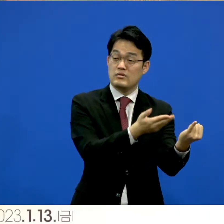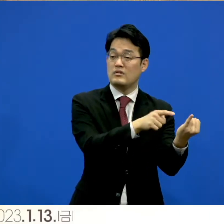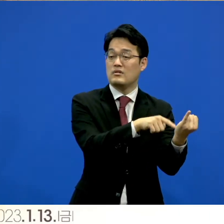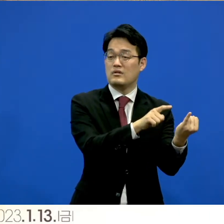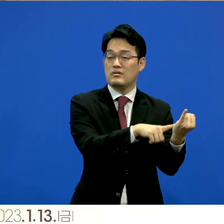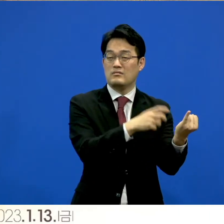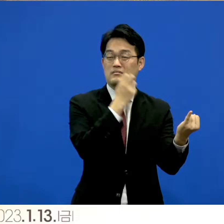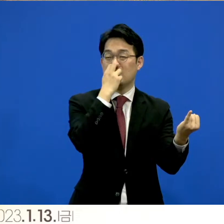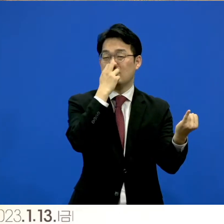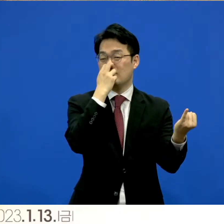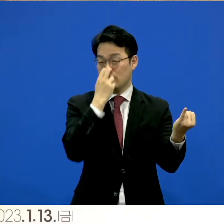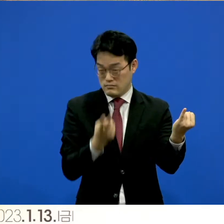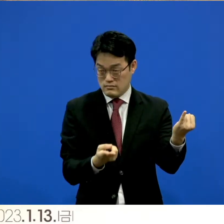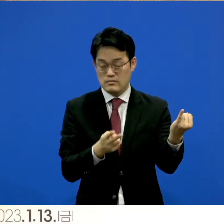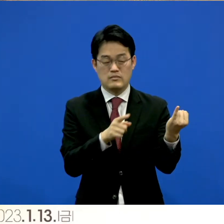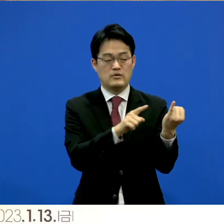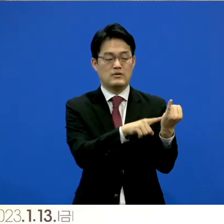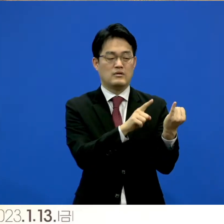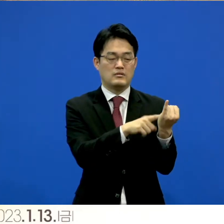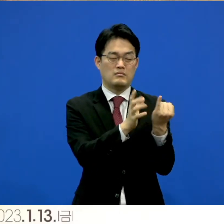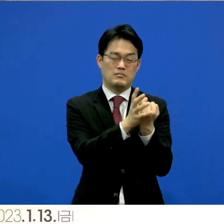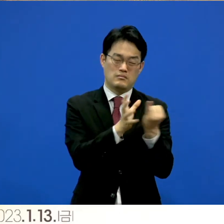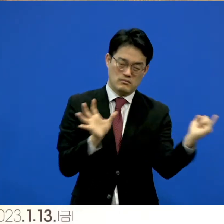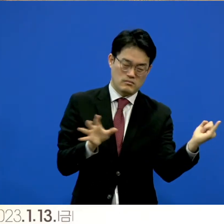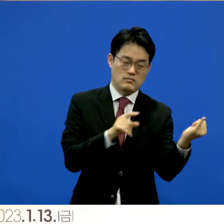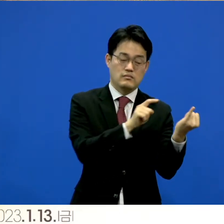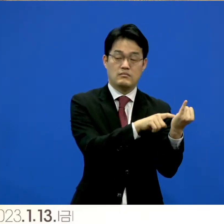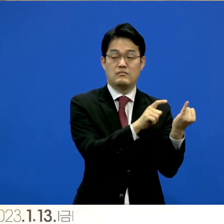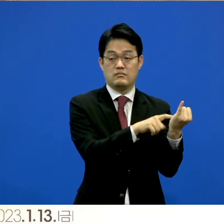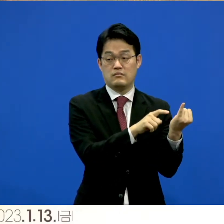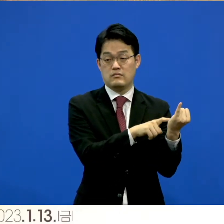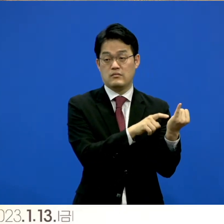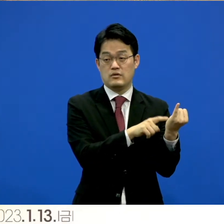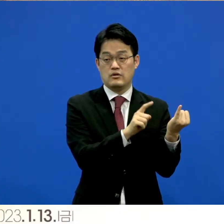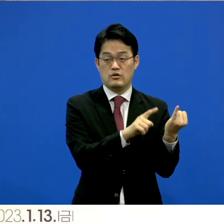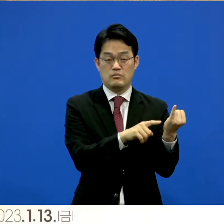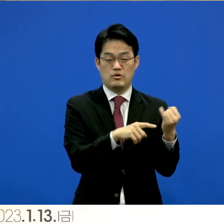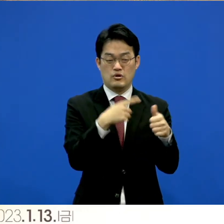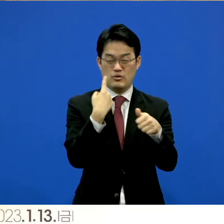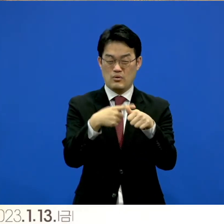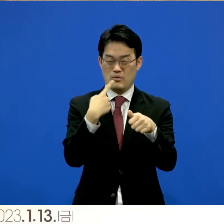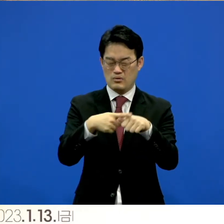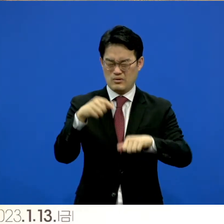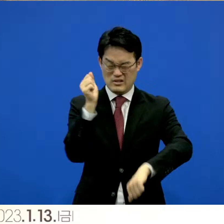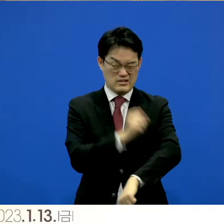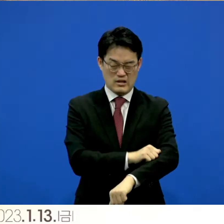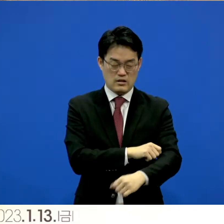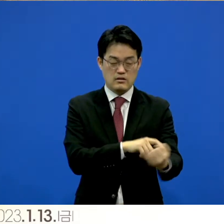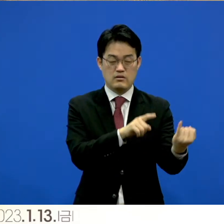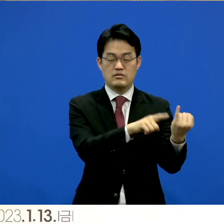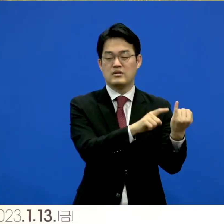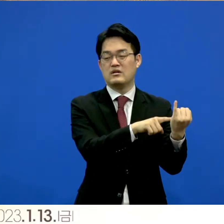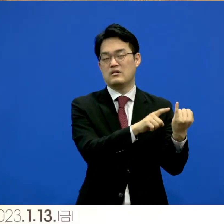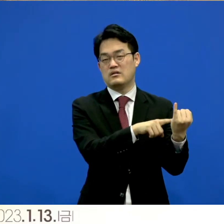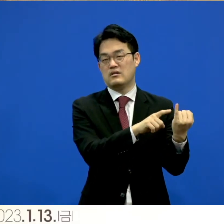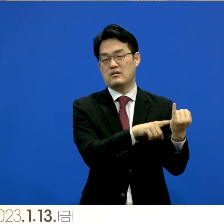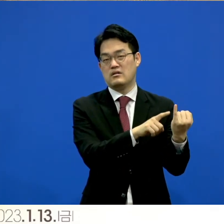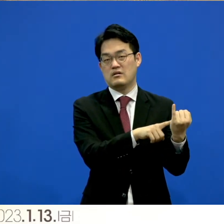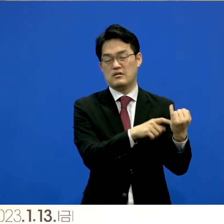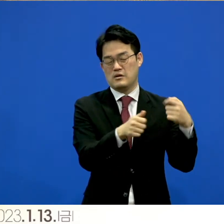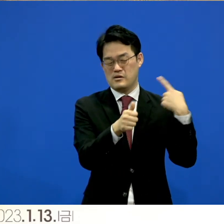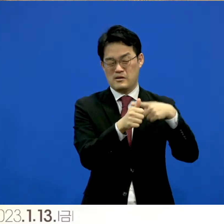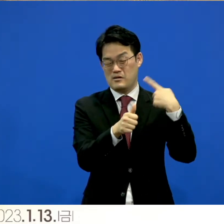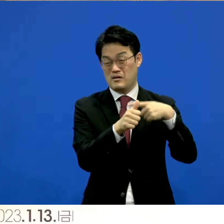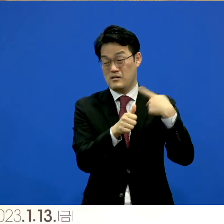정말 냄새도 나고 뭐 너무 완전히 소외된 분인데 또 욕도 잘하세요. 그래서 뭐 아주 그냥